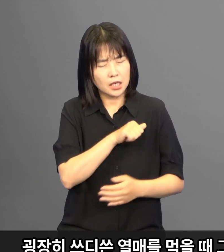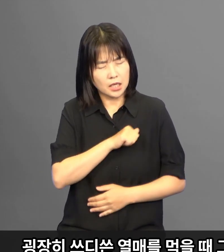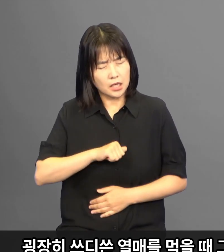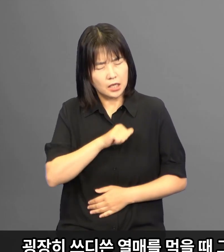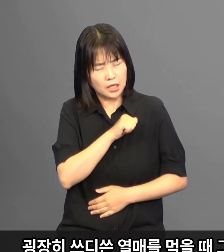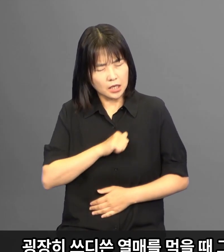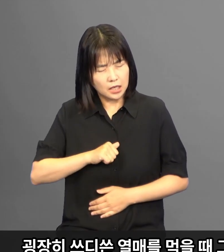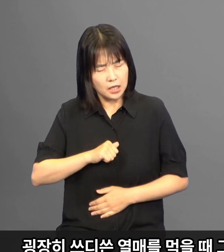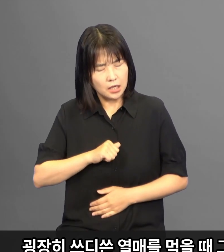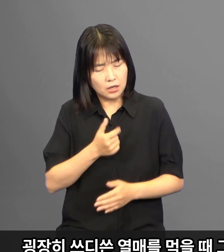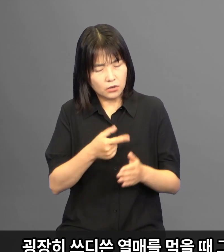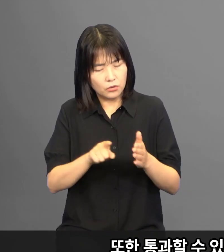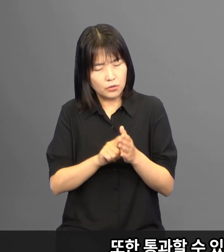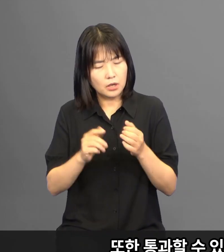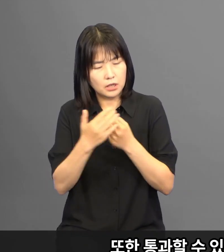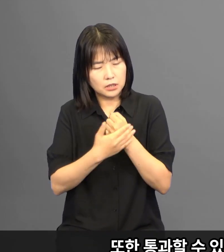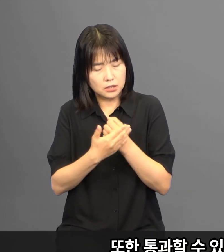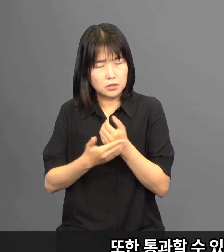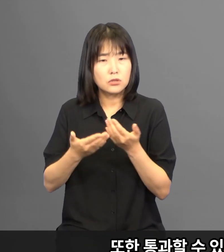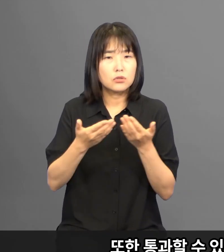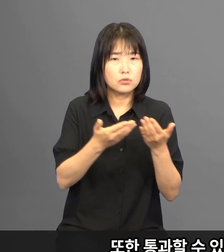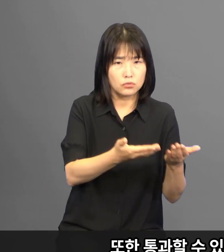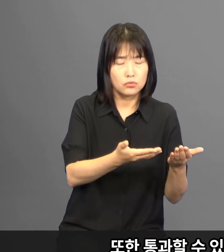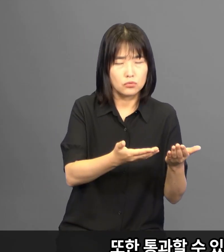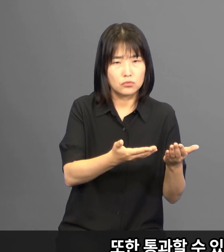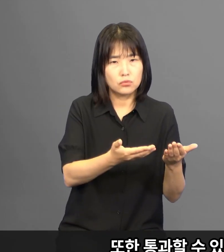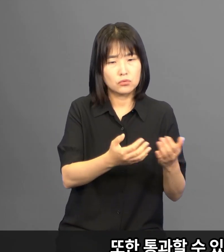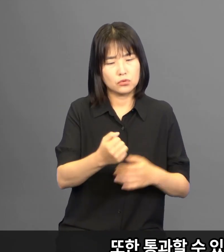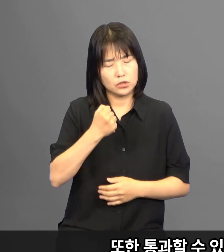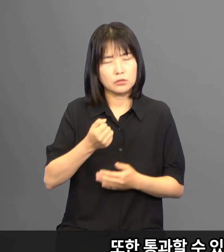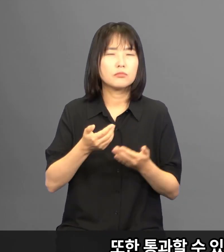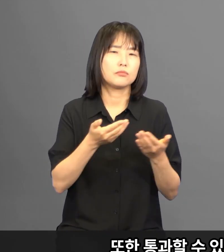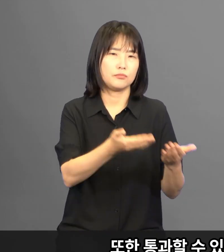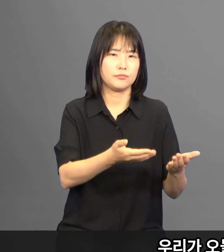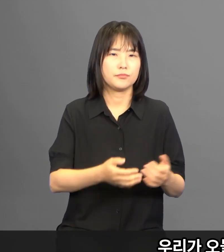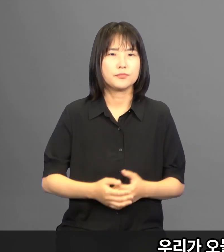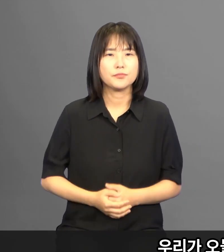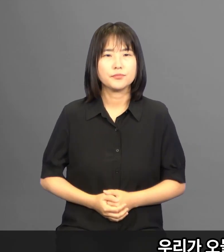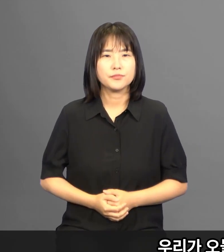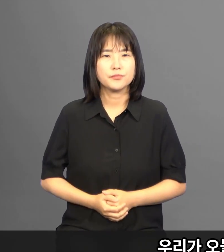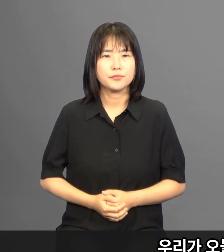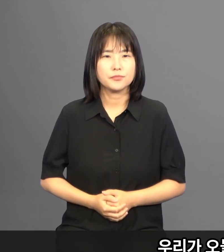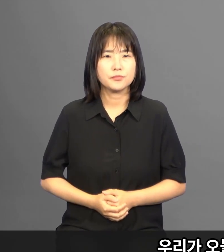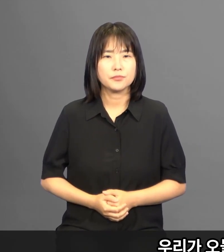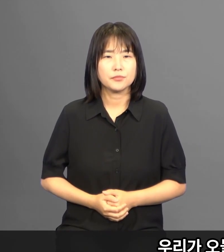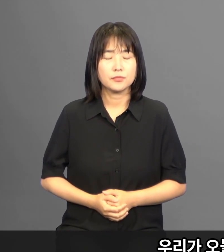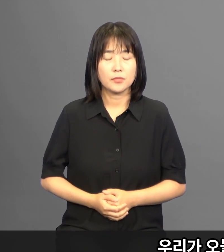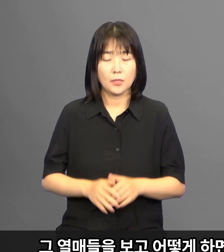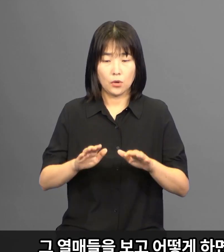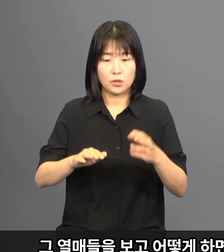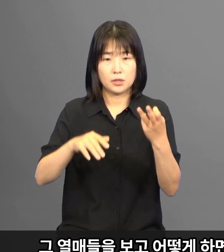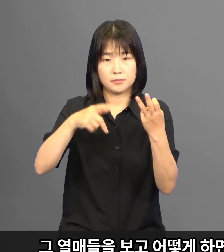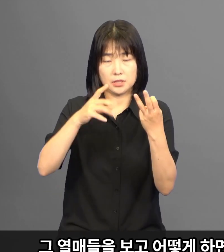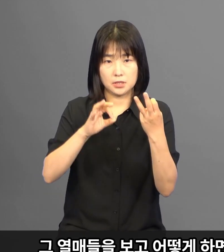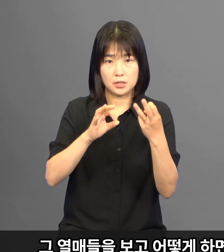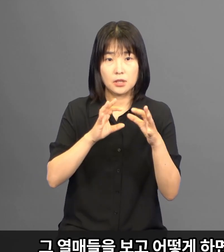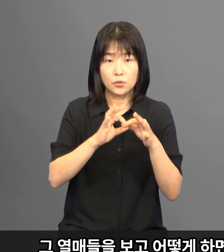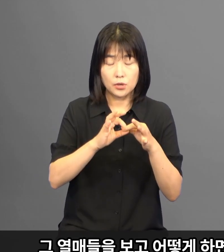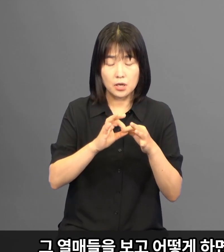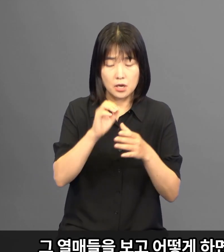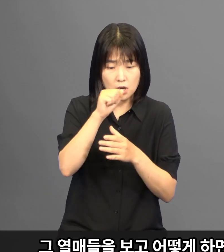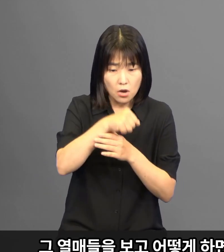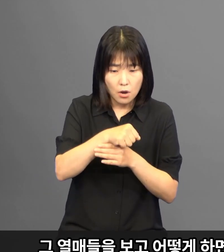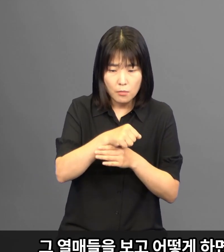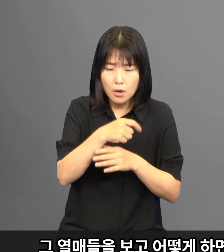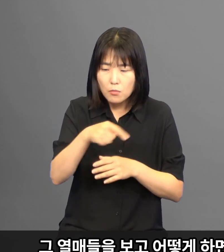있도록 은혜를 주시고 또한 통과할 수 있는 힘을 주셨다는 거예요. 우리가 오늘 23장을 통해서 그 열매들을 보고